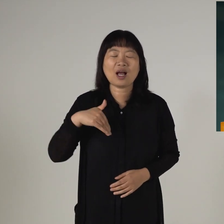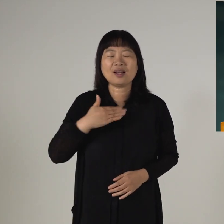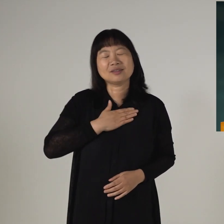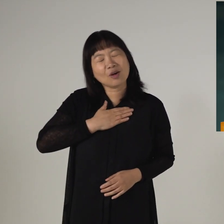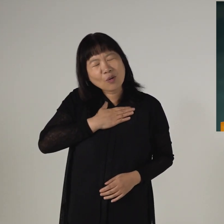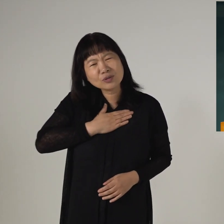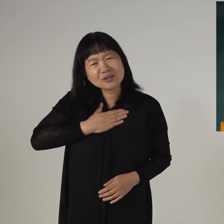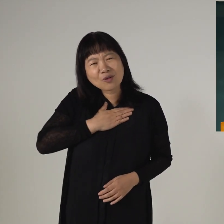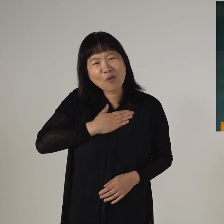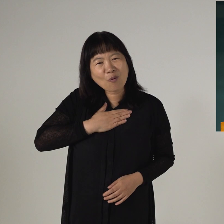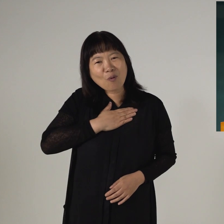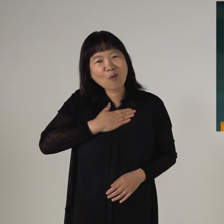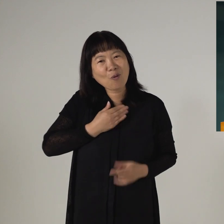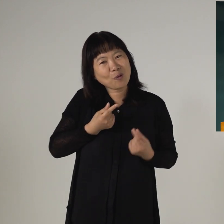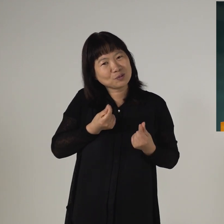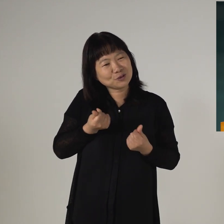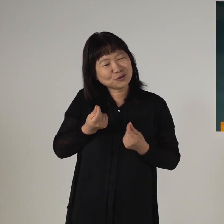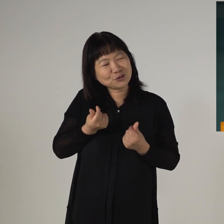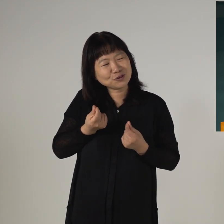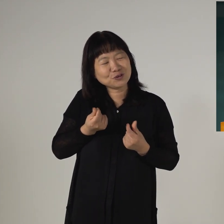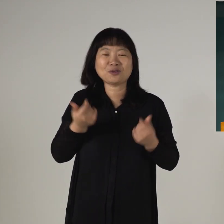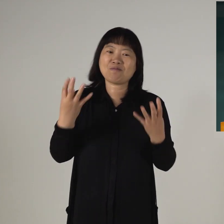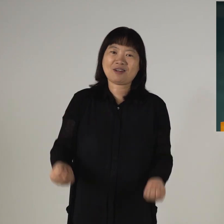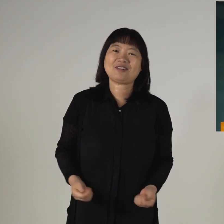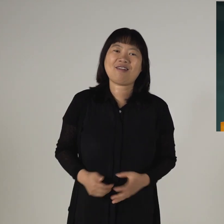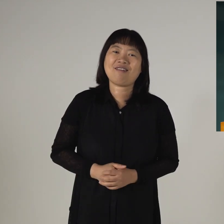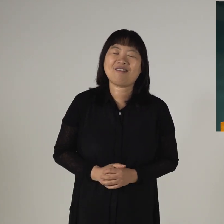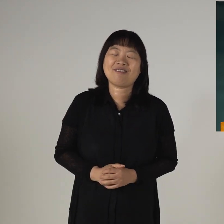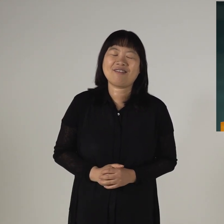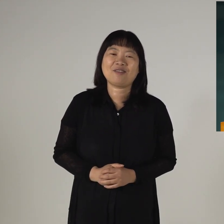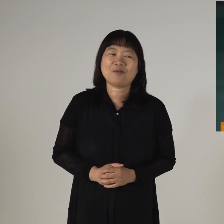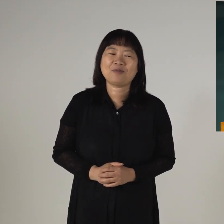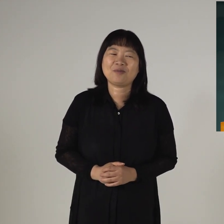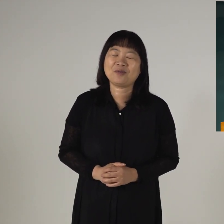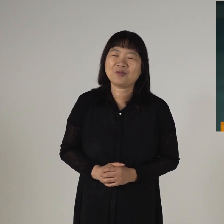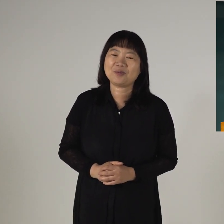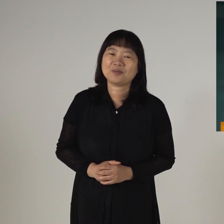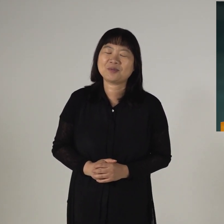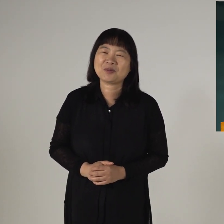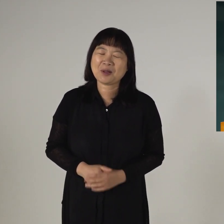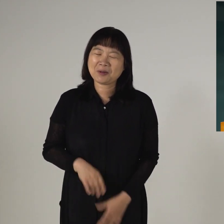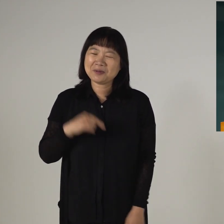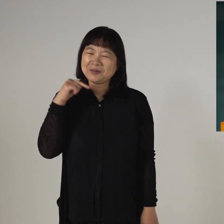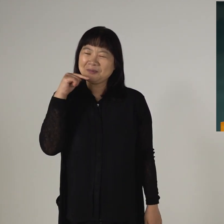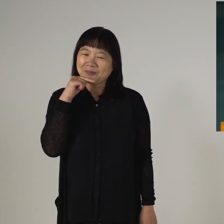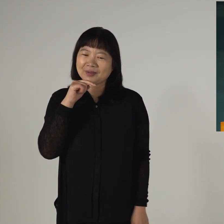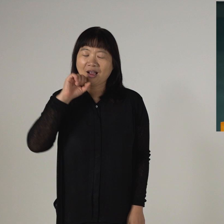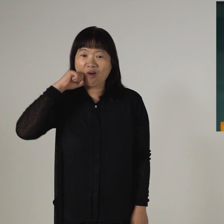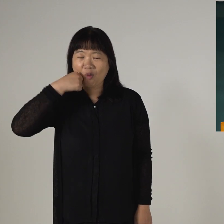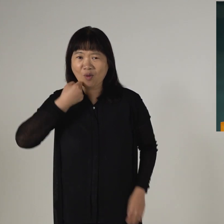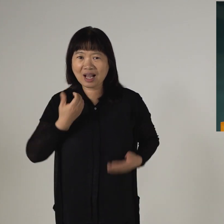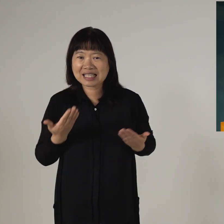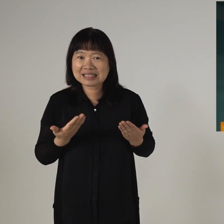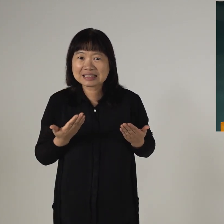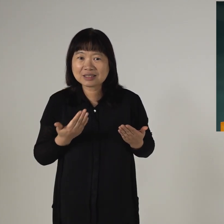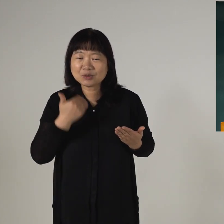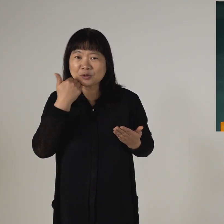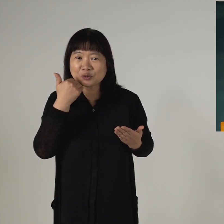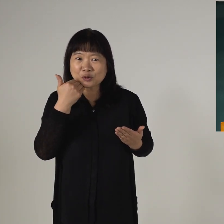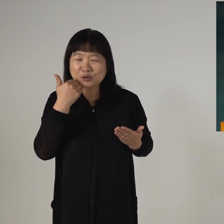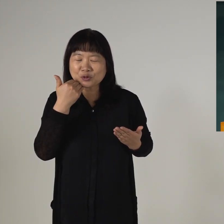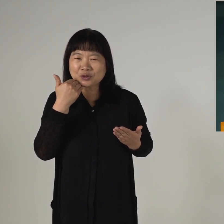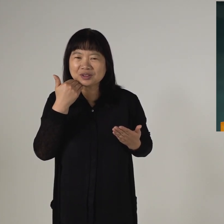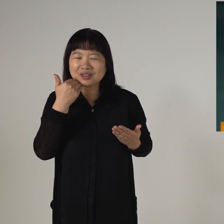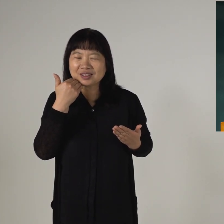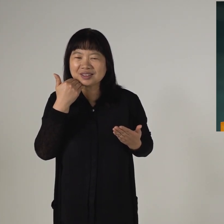정서가 굉장히 비슷하거나 유사한 게 많아서 무슨 좀 까탈스럽고 어려운 일은